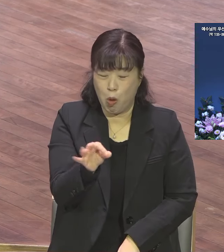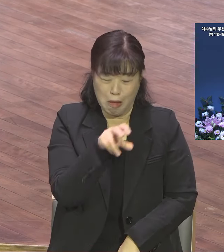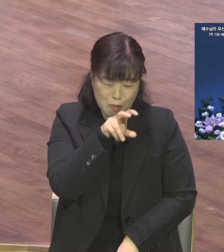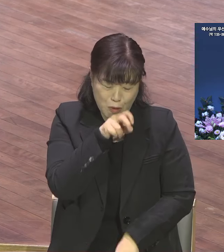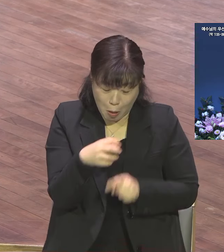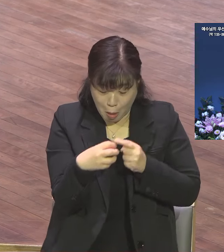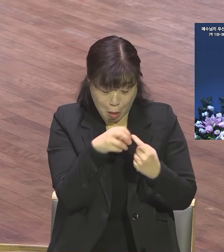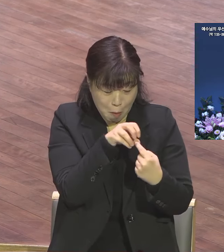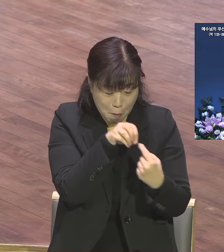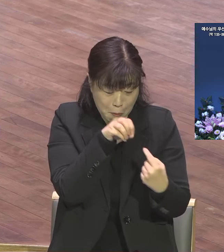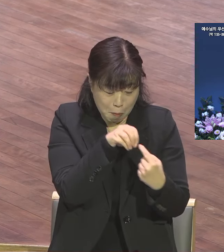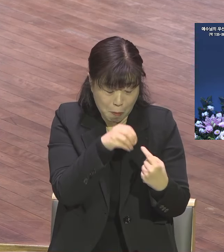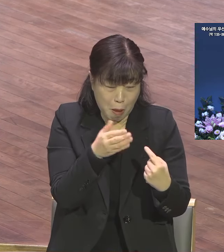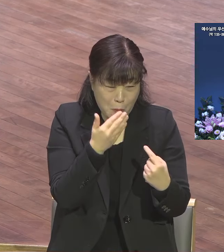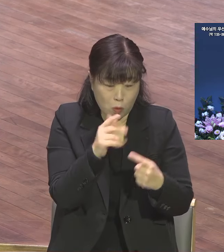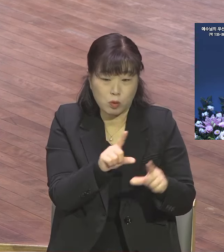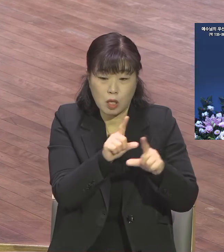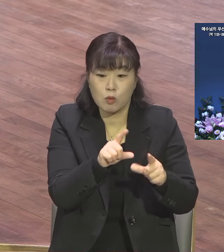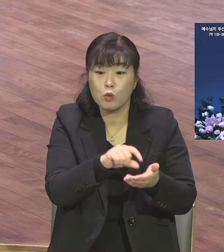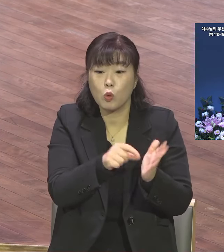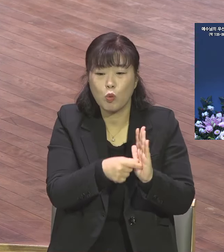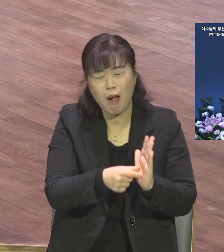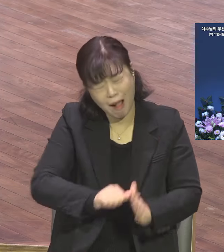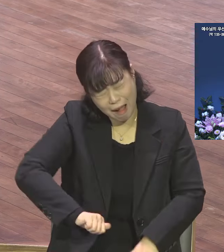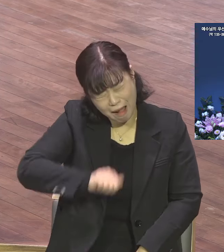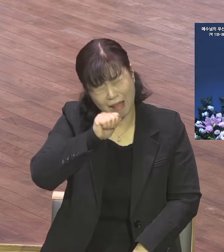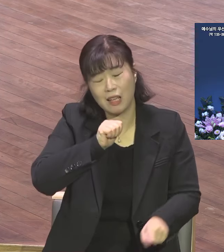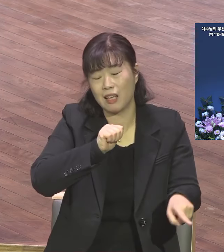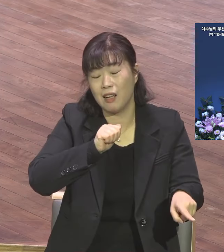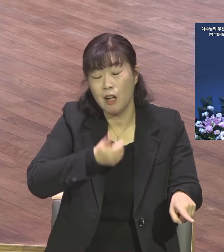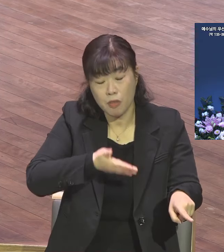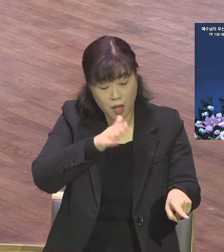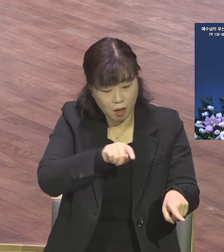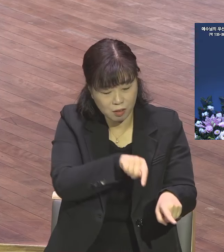그런 분들이 헌금을 걷어가지고 내